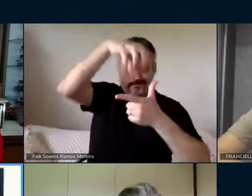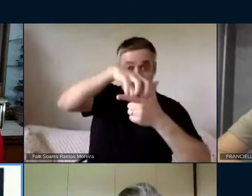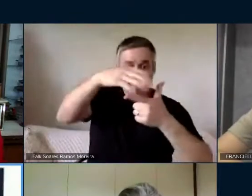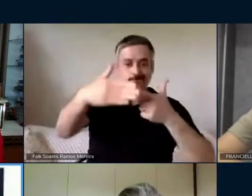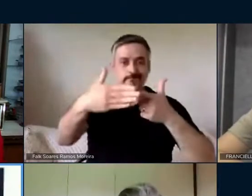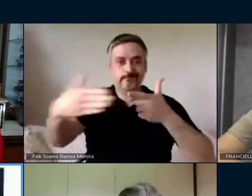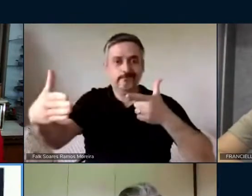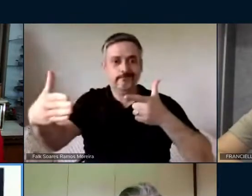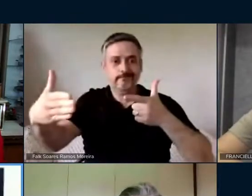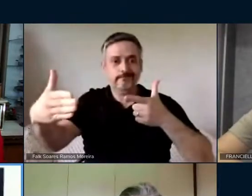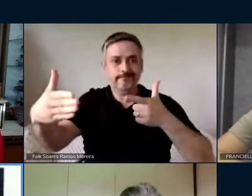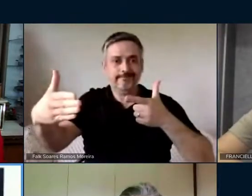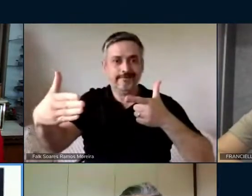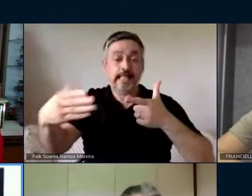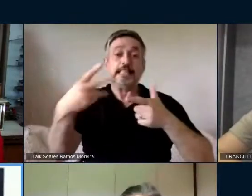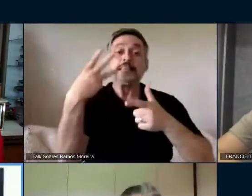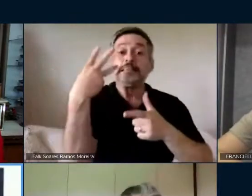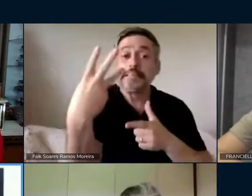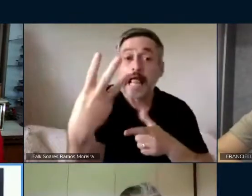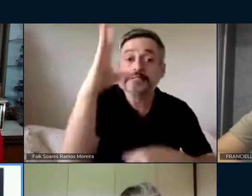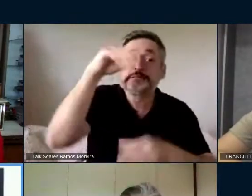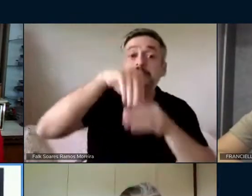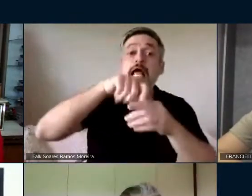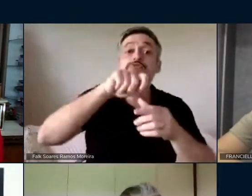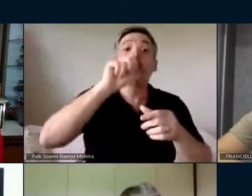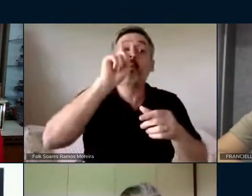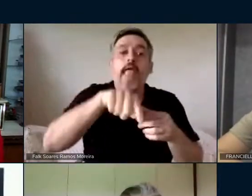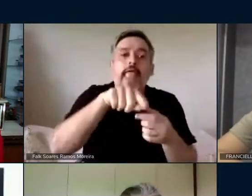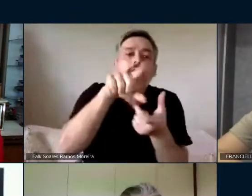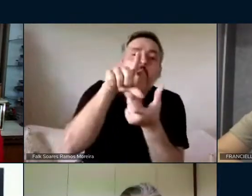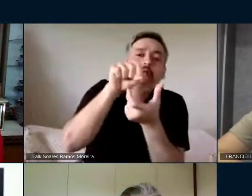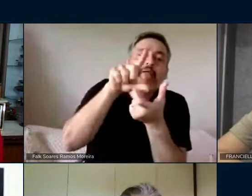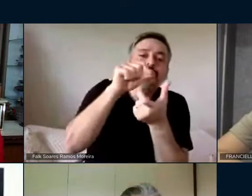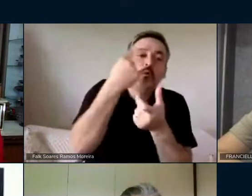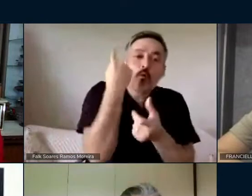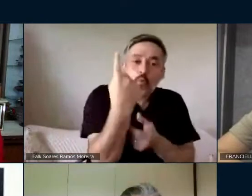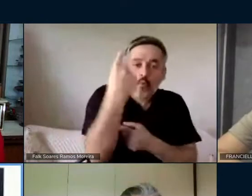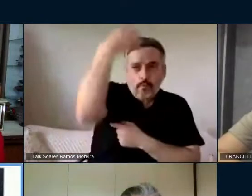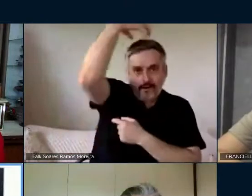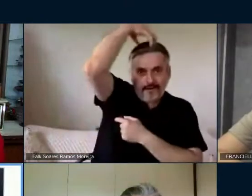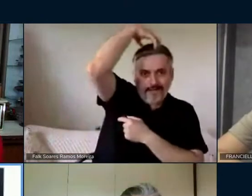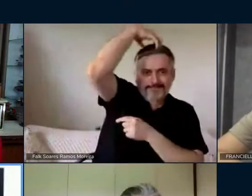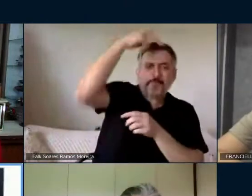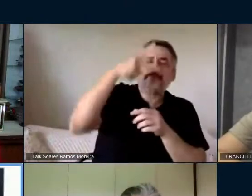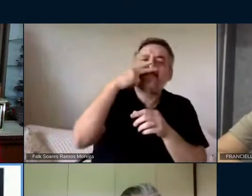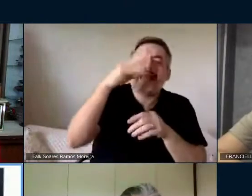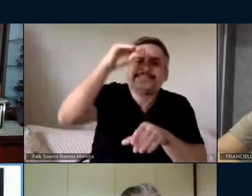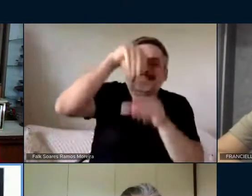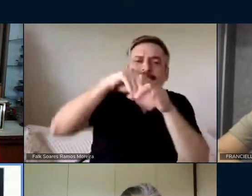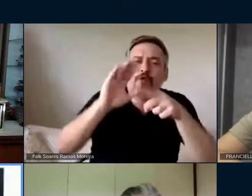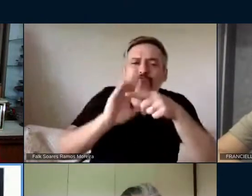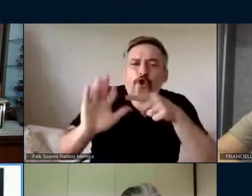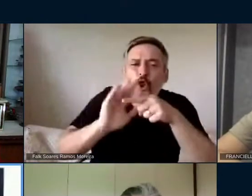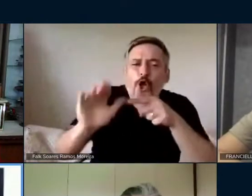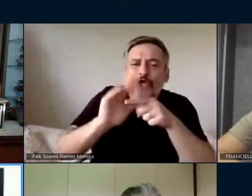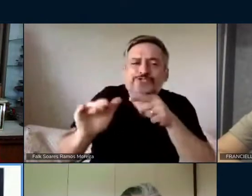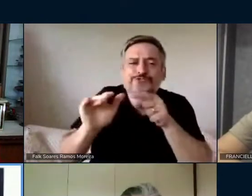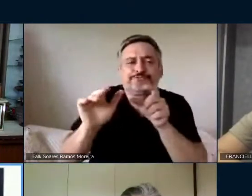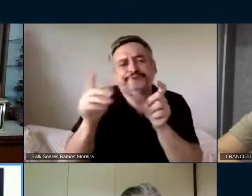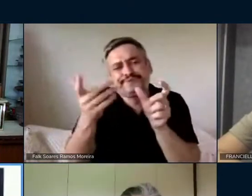período que foi da história. Então, a constituição desses sinais,